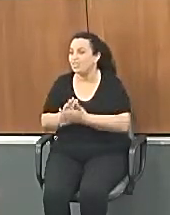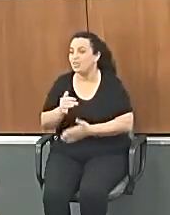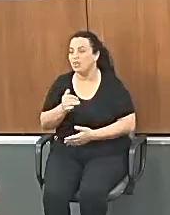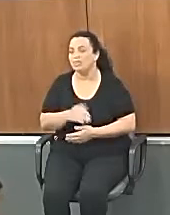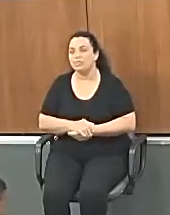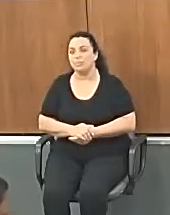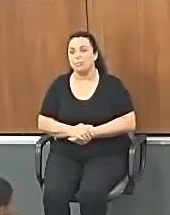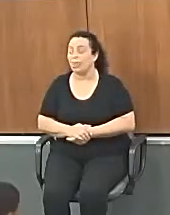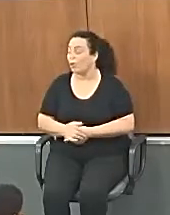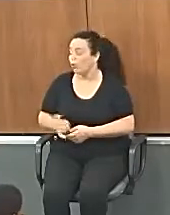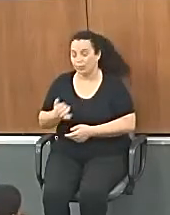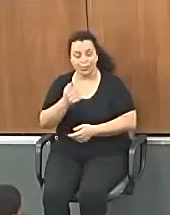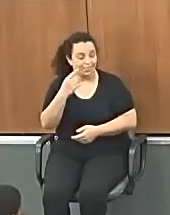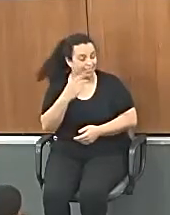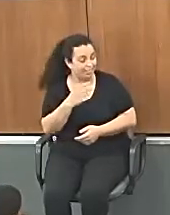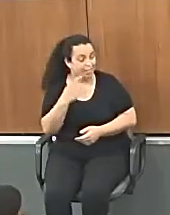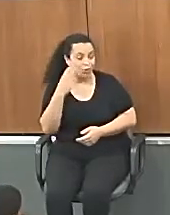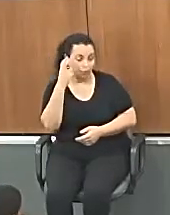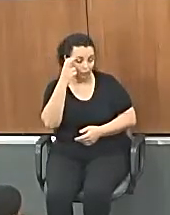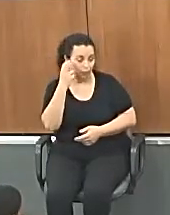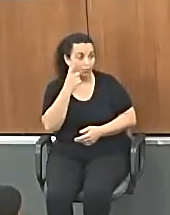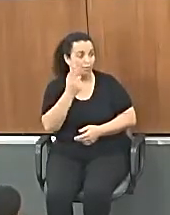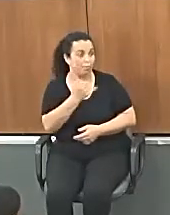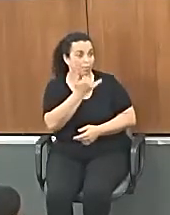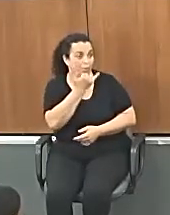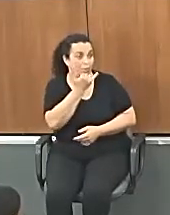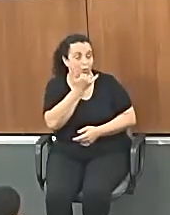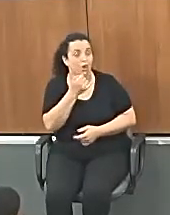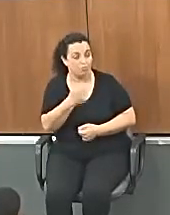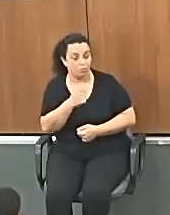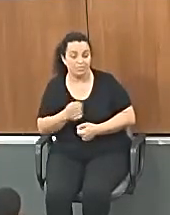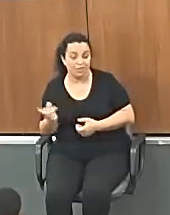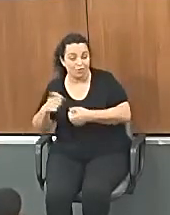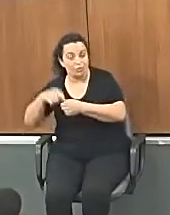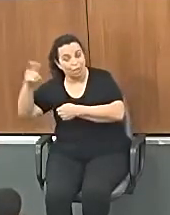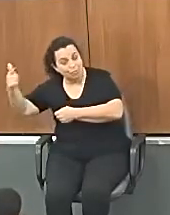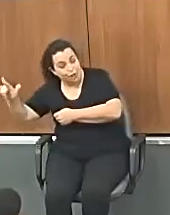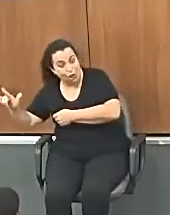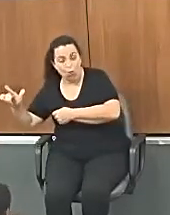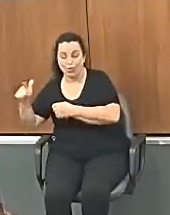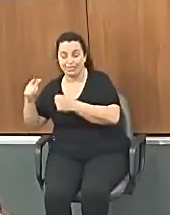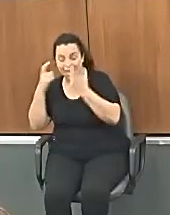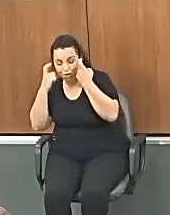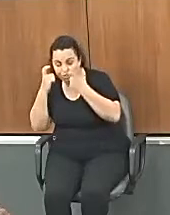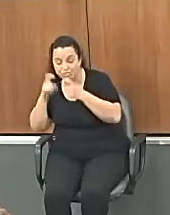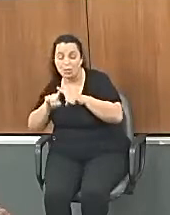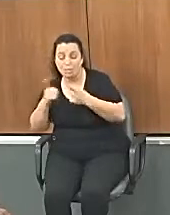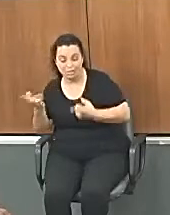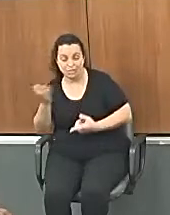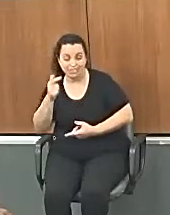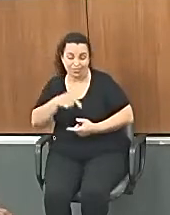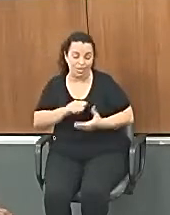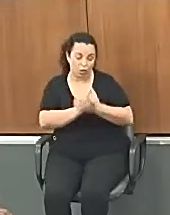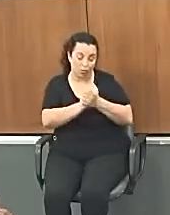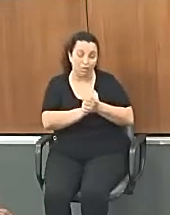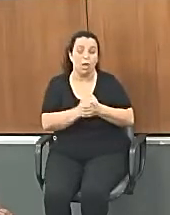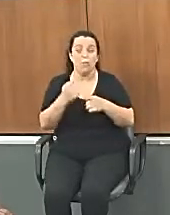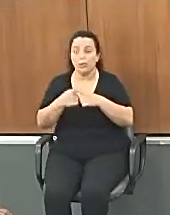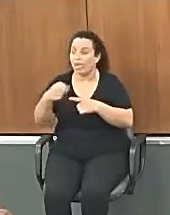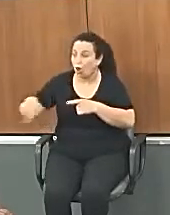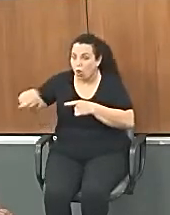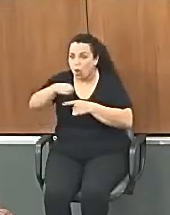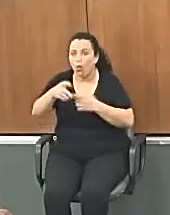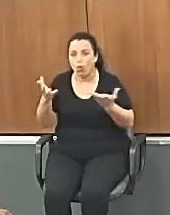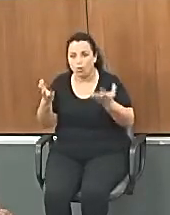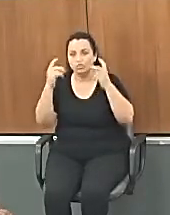daqui a pouquinho eu vou ter que me retornar lá pra outra audiência mas eu fiz questão de 20 complementar porque essa audiência tem um papel